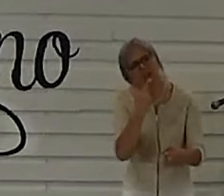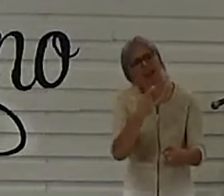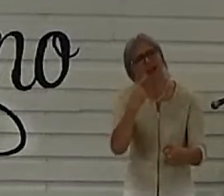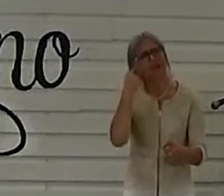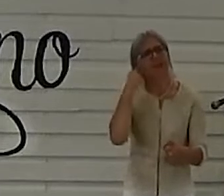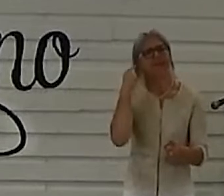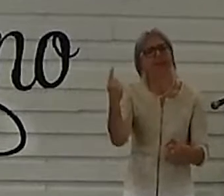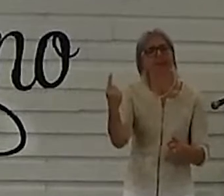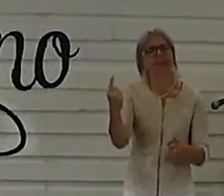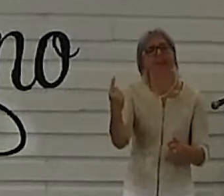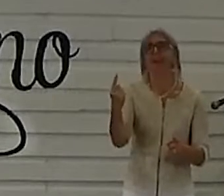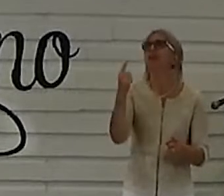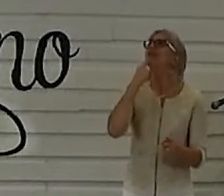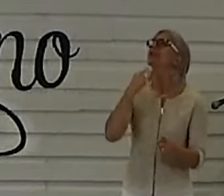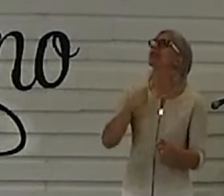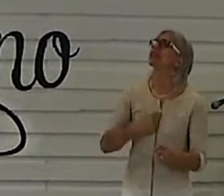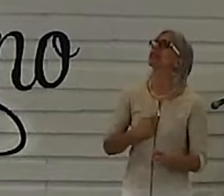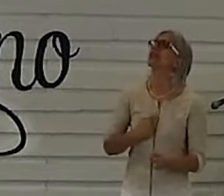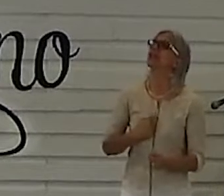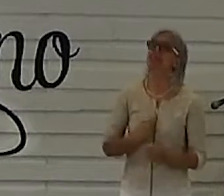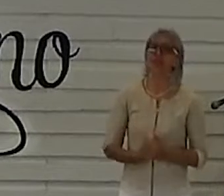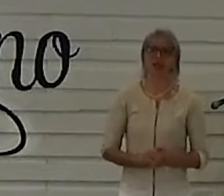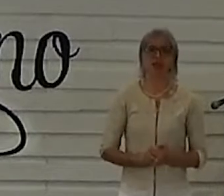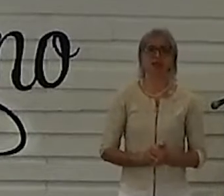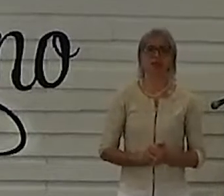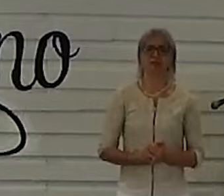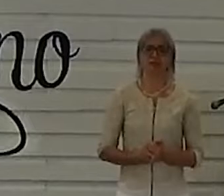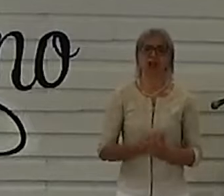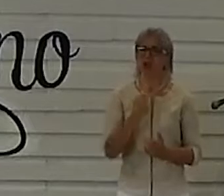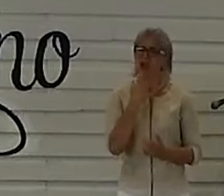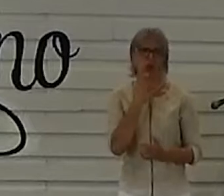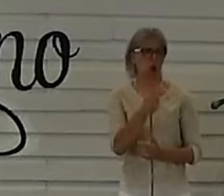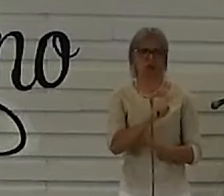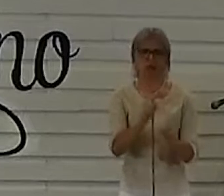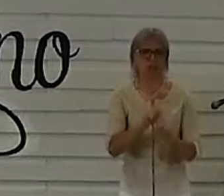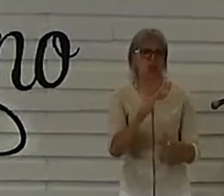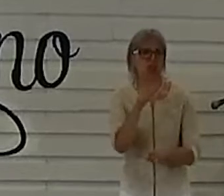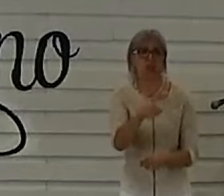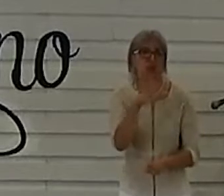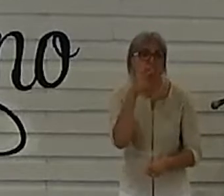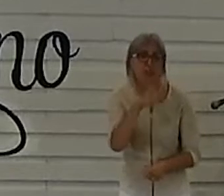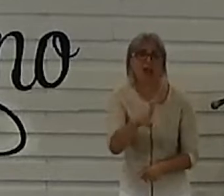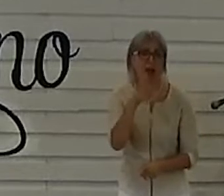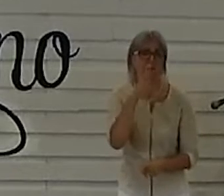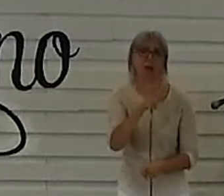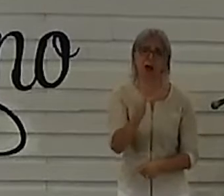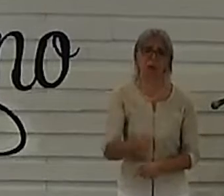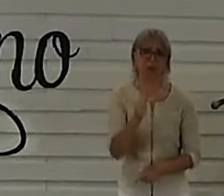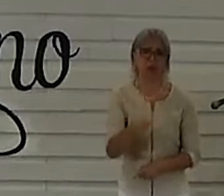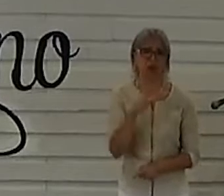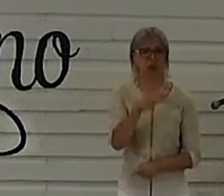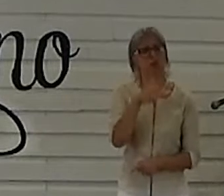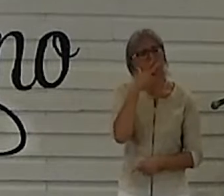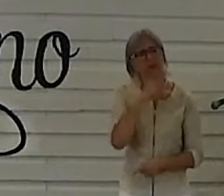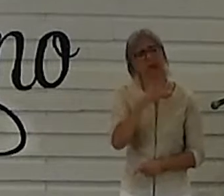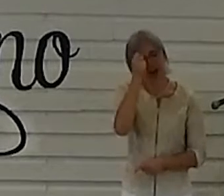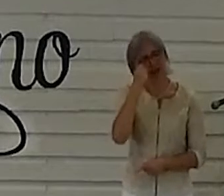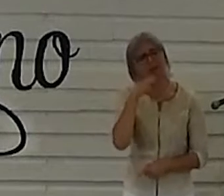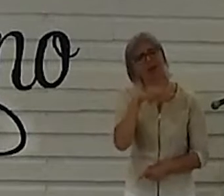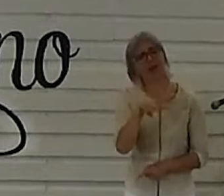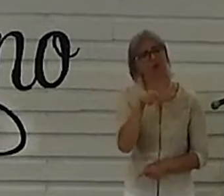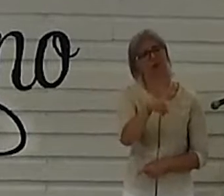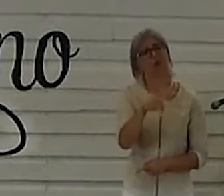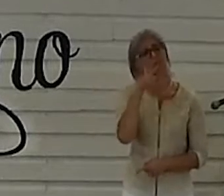dire? Non dice: tu sei stato un bravo pastore, tu sei stato un bravo evangelista, tu sei stato un